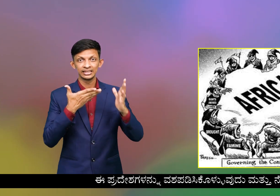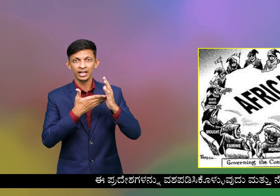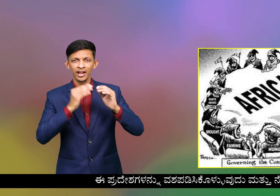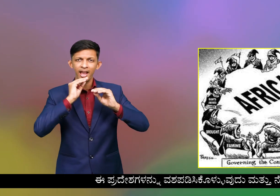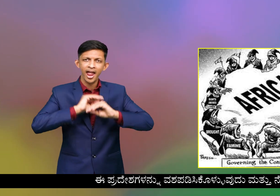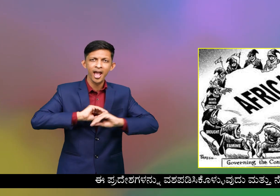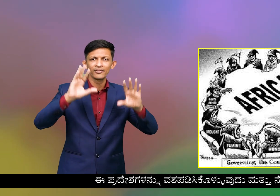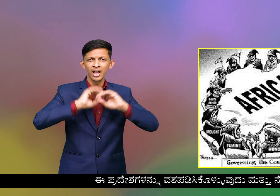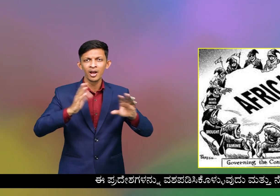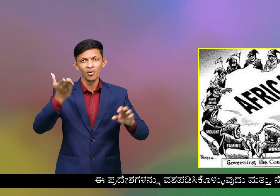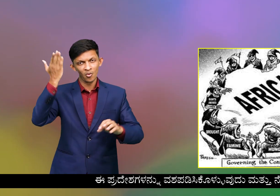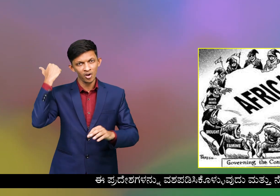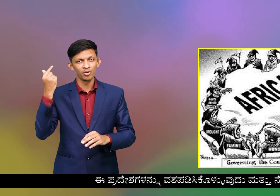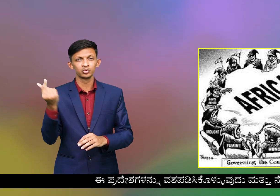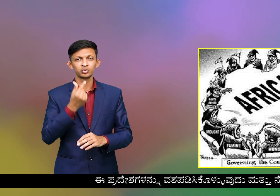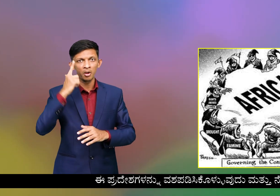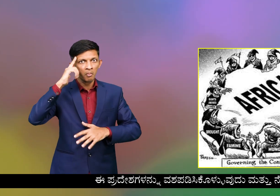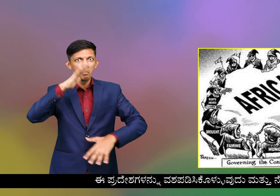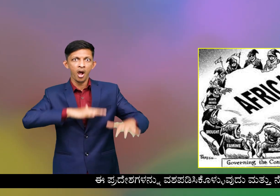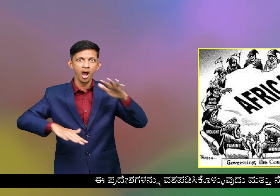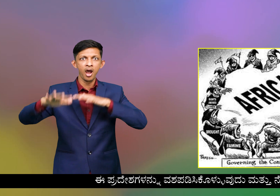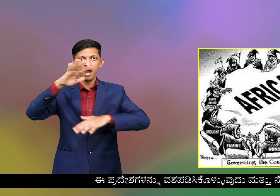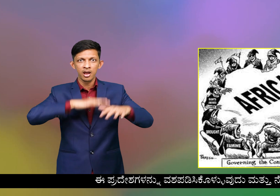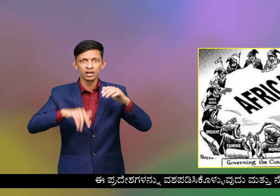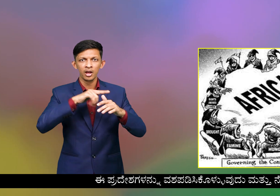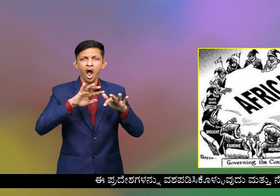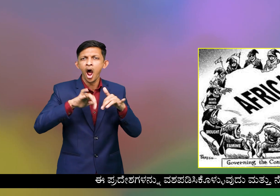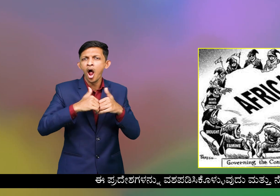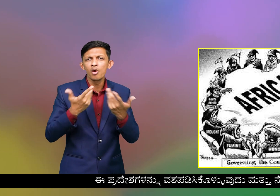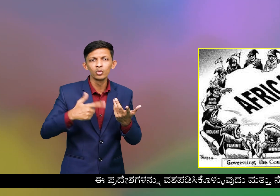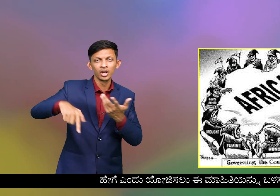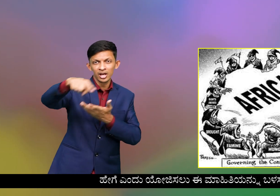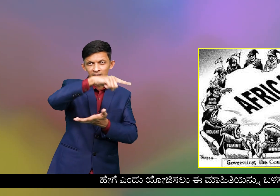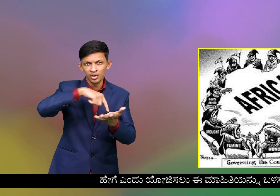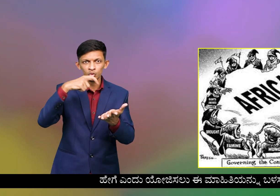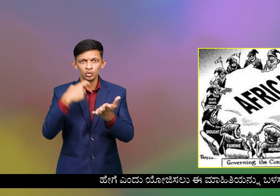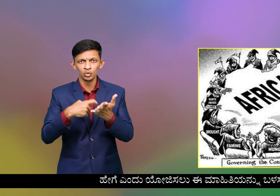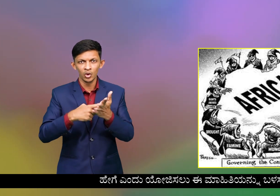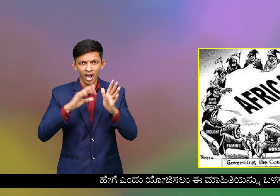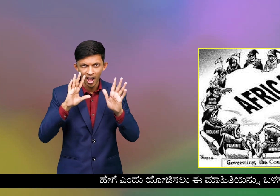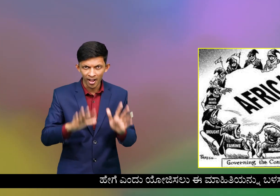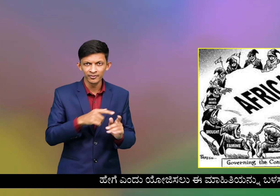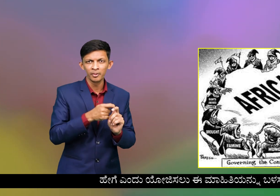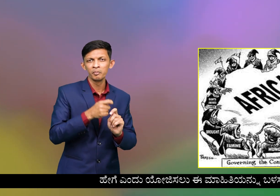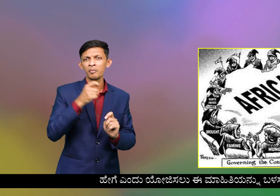ಈ ಪ್ರದೇಶಗಳನ್ನು ವಶಪಡಿಸಿಕೊಳ್ಳುವುದು ಮತ್ತು ನೆಲೆಸುವುದು ಹೇಗೆ ಎಂದು ಯೋಜಿಸಲು ಈ